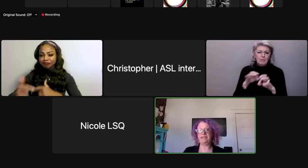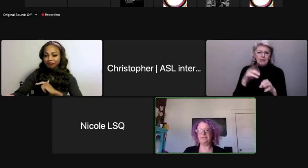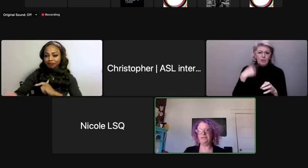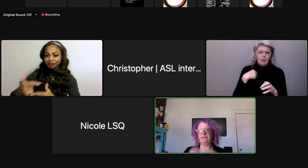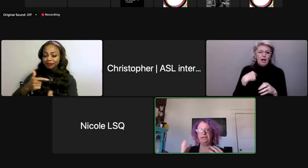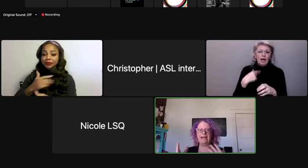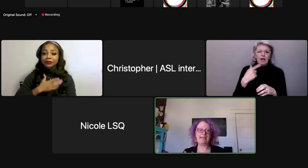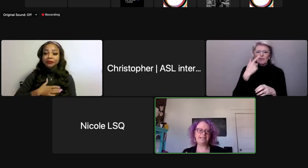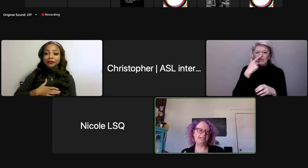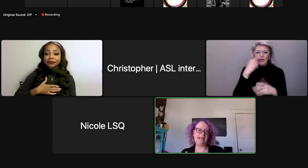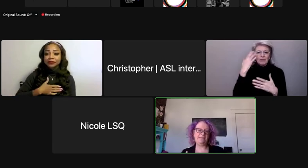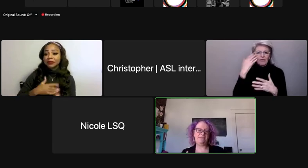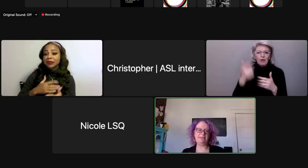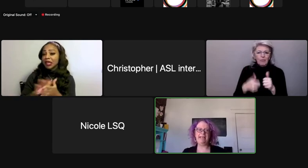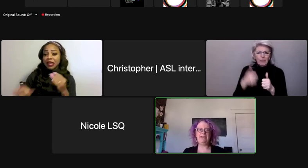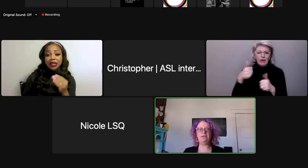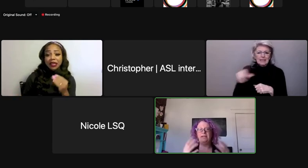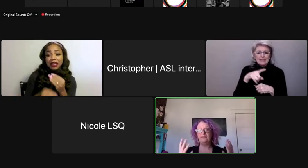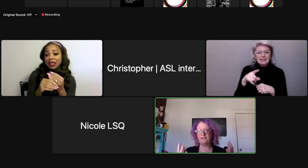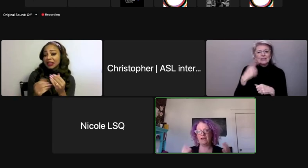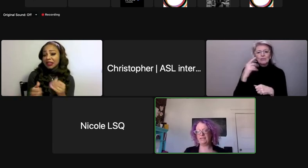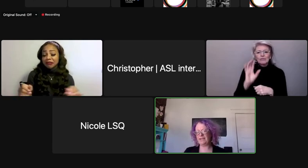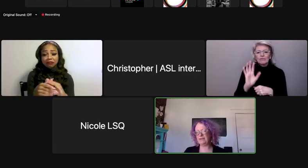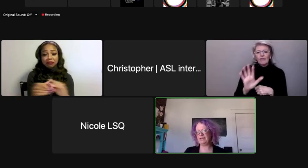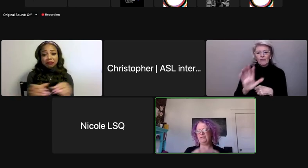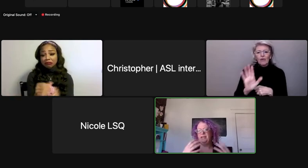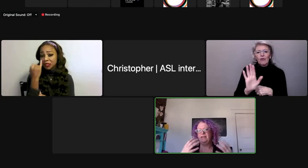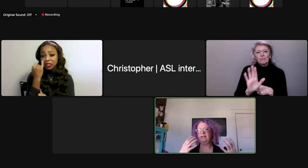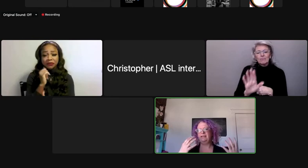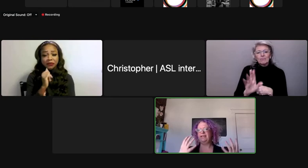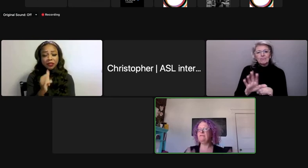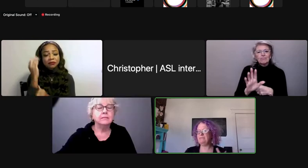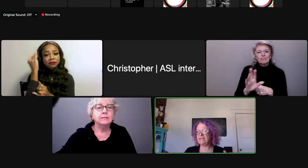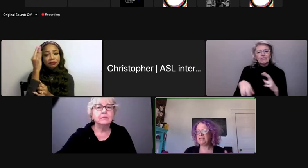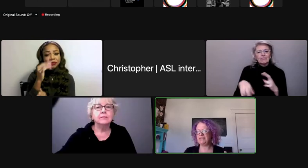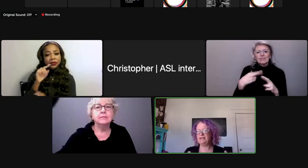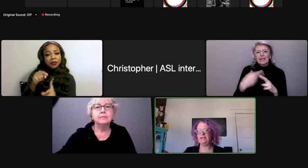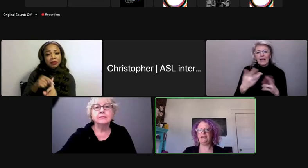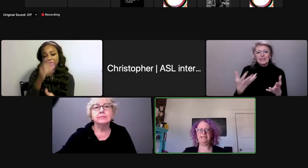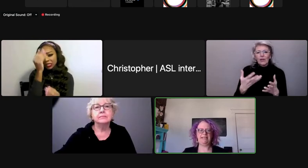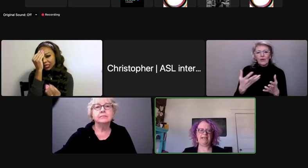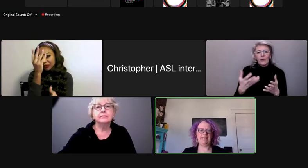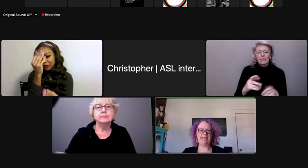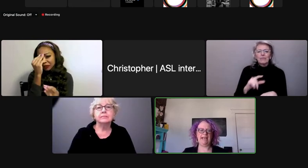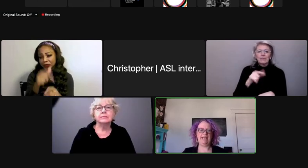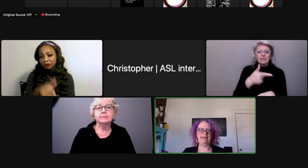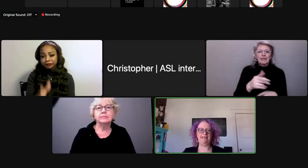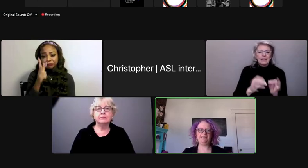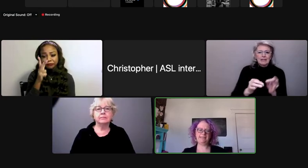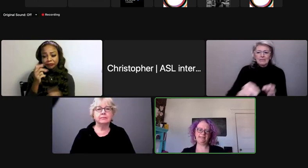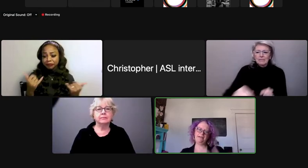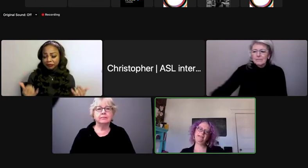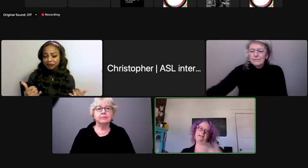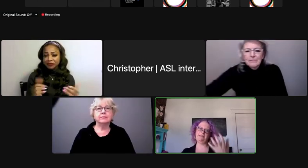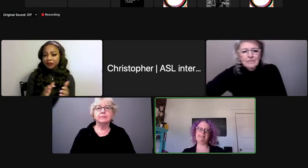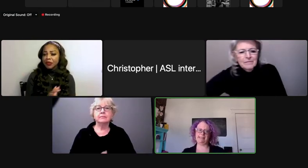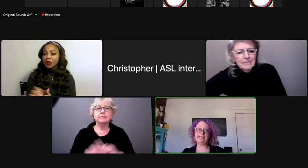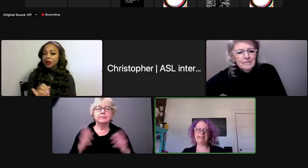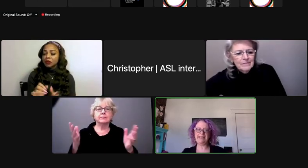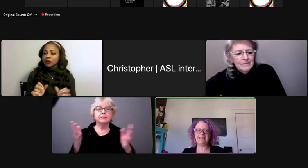savoir davantage pour ce qui est de vos propres réactions alors il y a le clavardage qui est